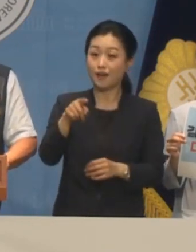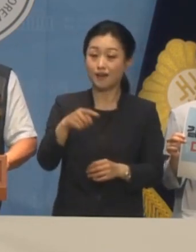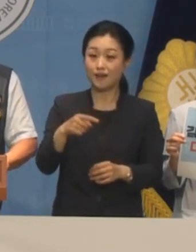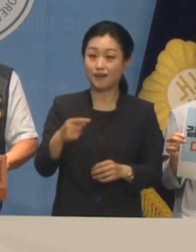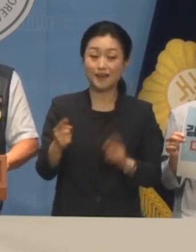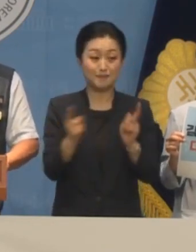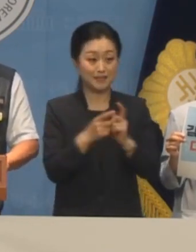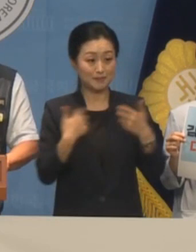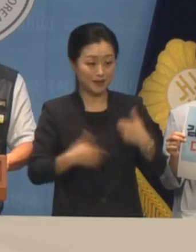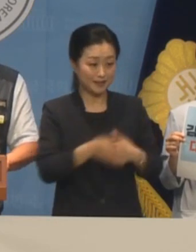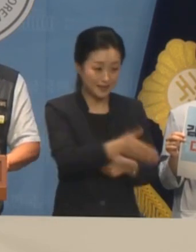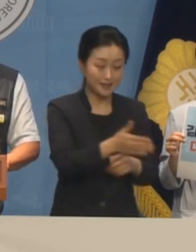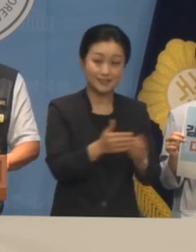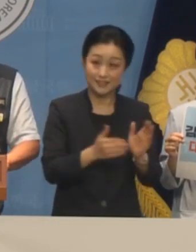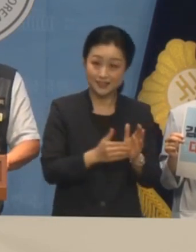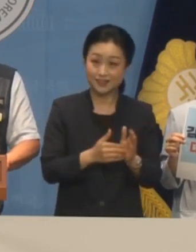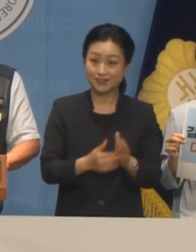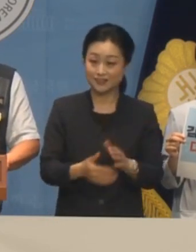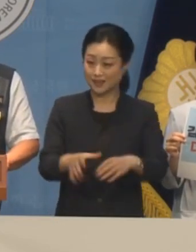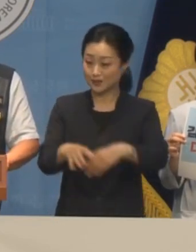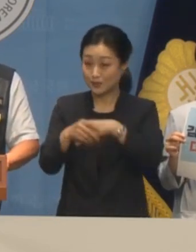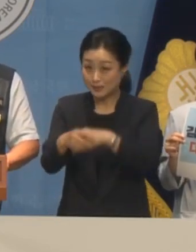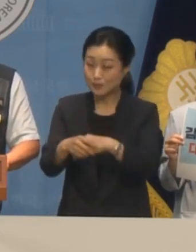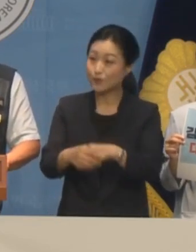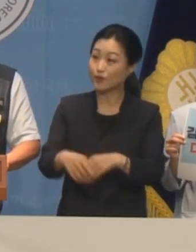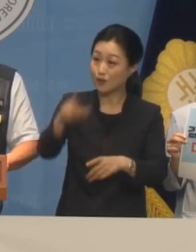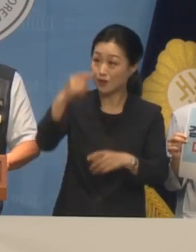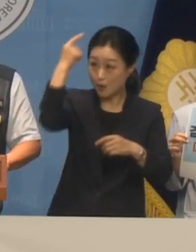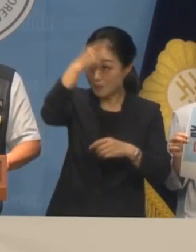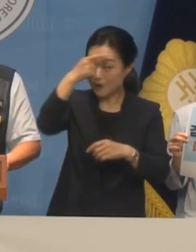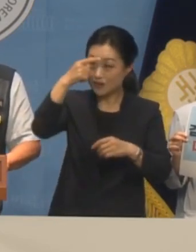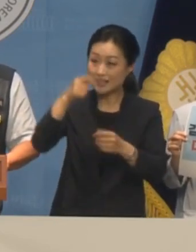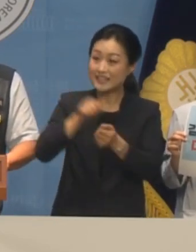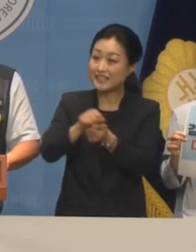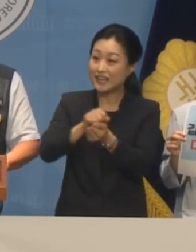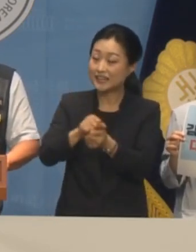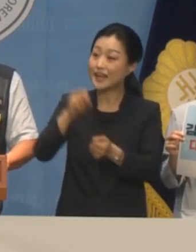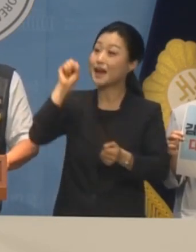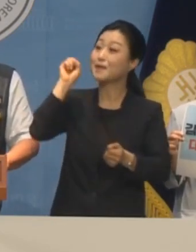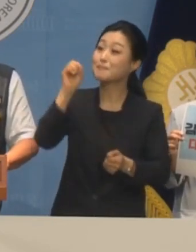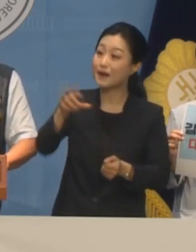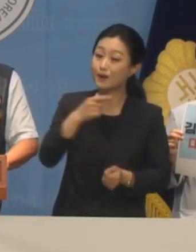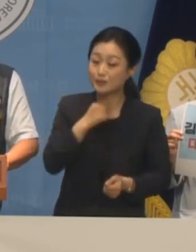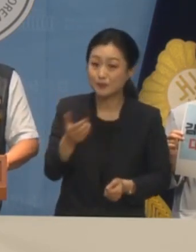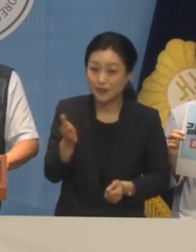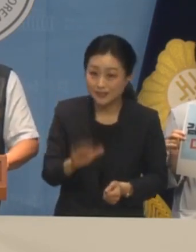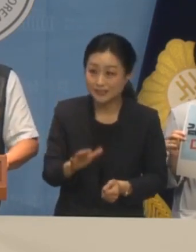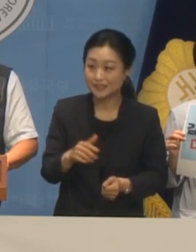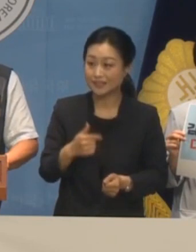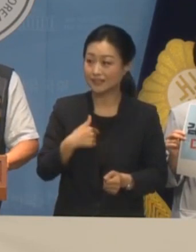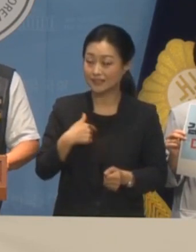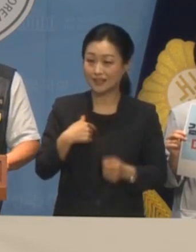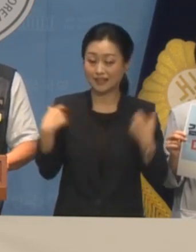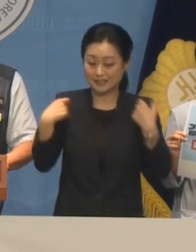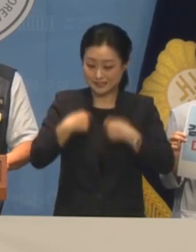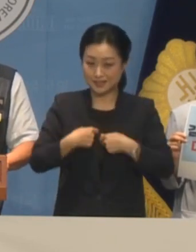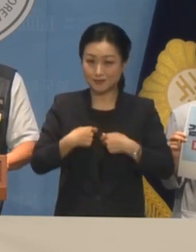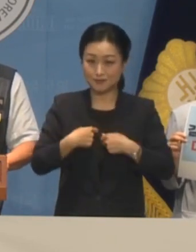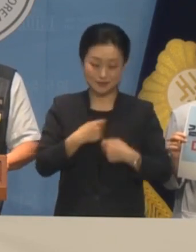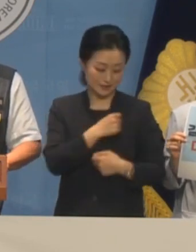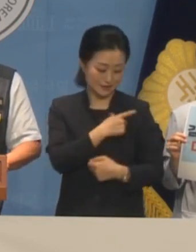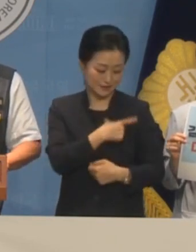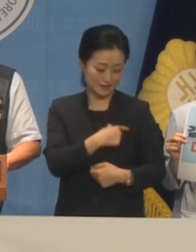반갑습니다 하면 악수를 하더라고요 손을 잡고 당신 머리나 좀 세탁 하라고 이야기하려 했는데 그날 제가 입은 잠바에 전국